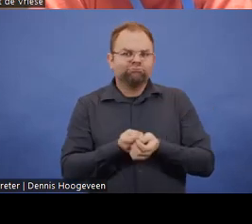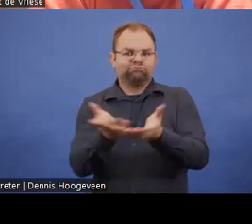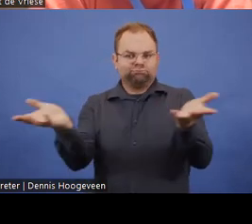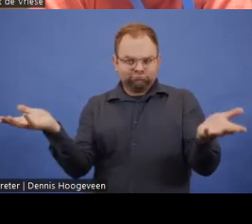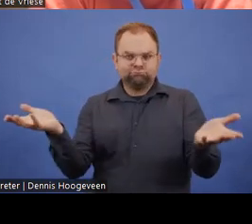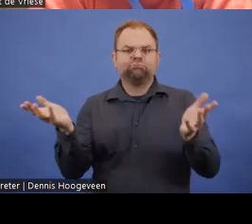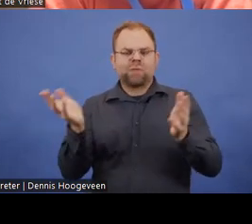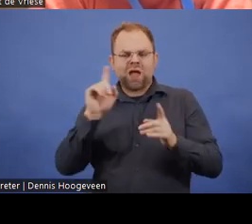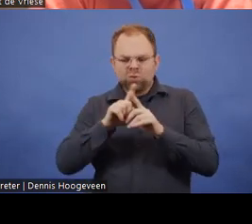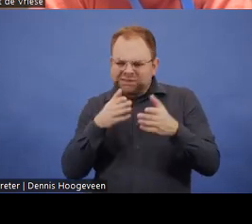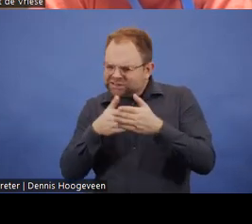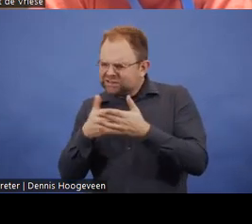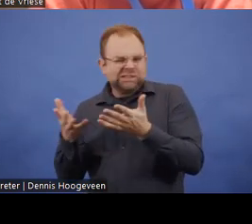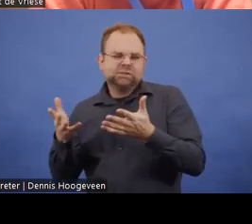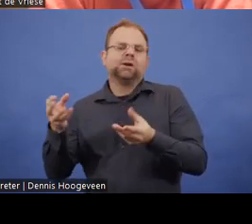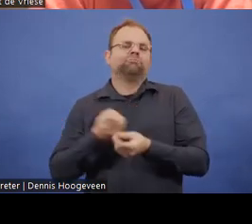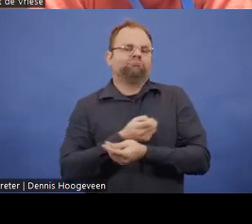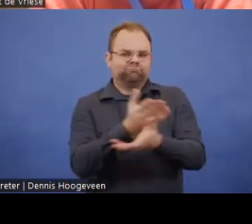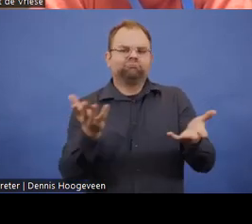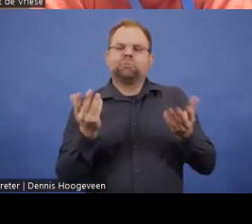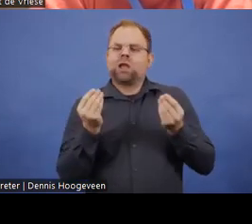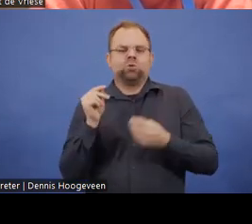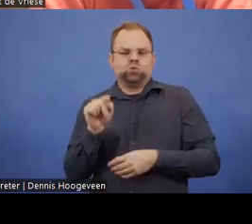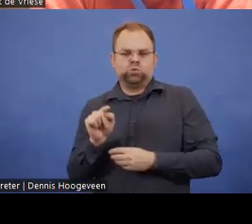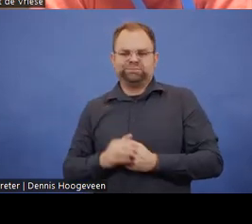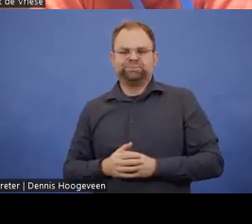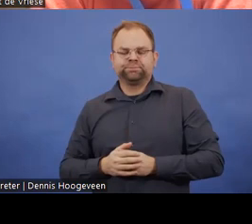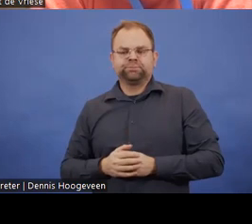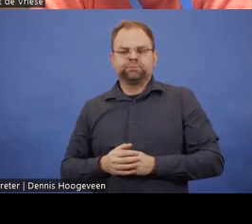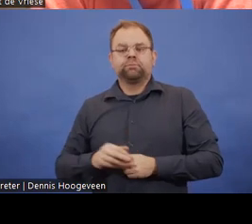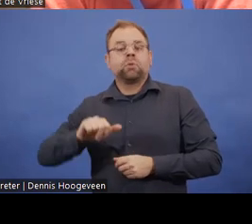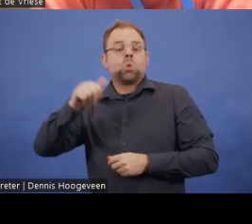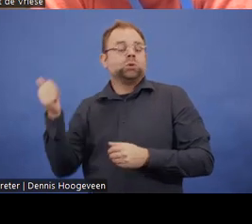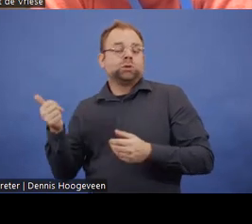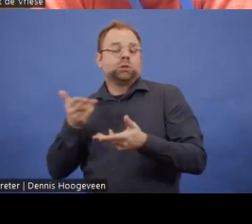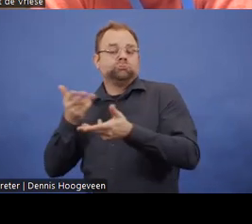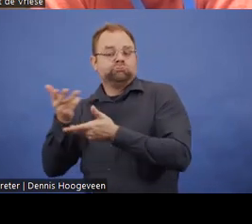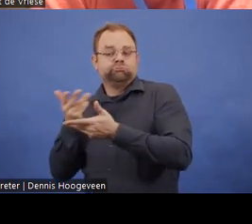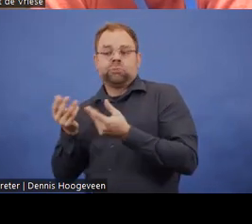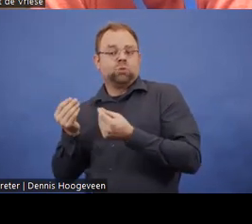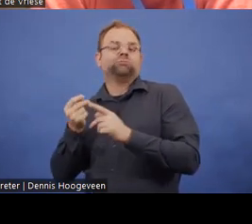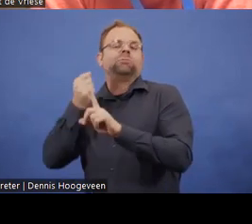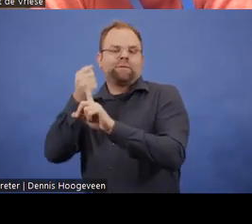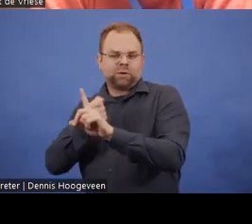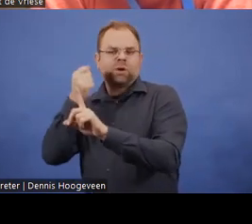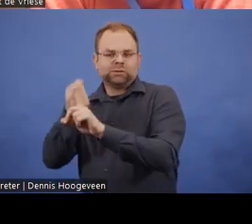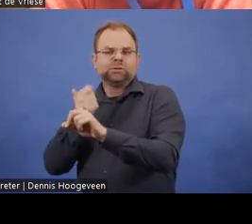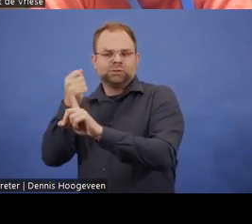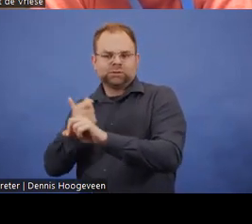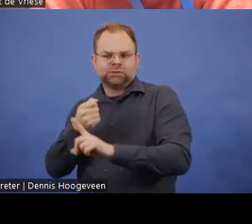grupo es muy fuerte en abogacía sobre la inclusión en cuanto a la